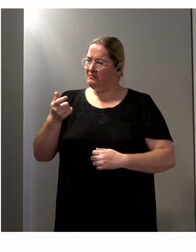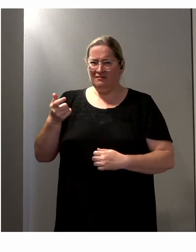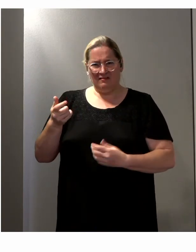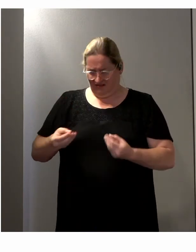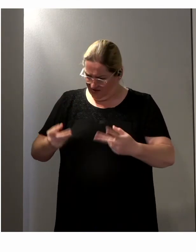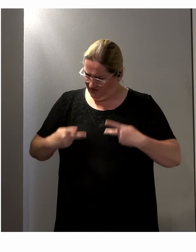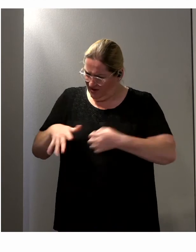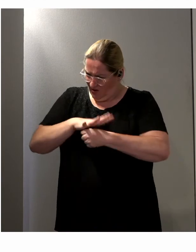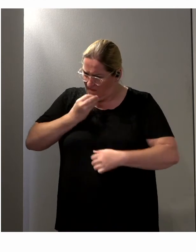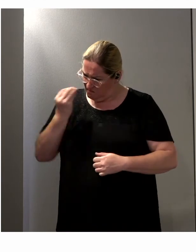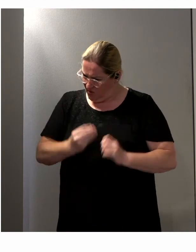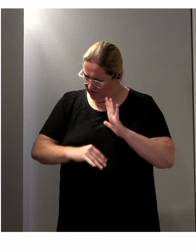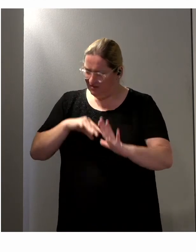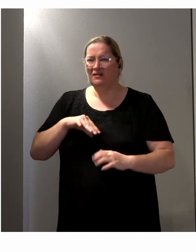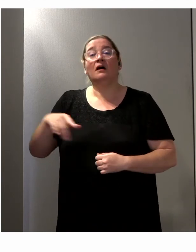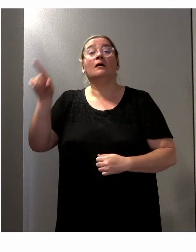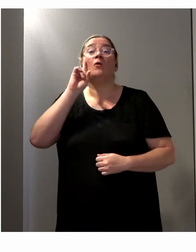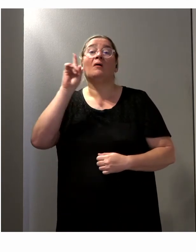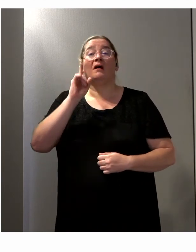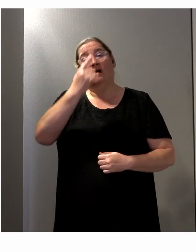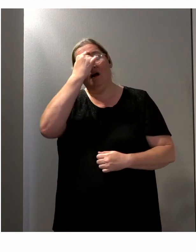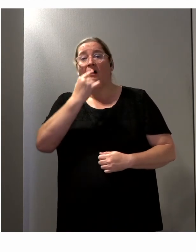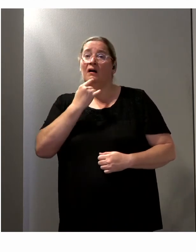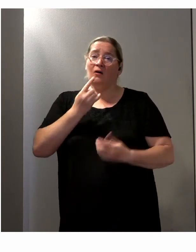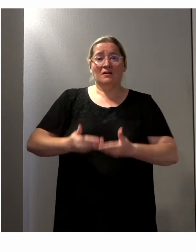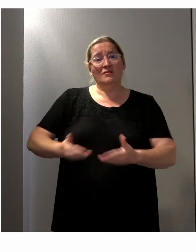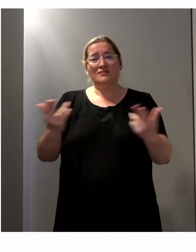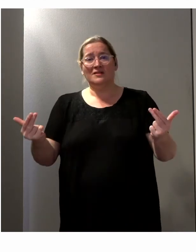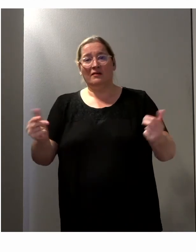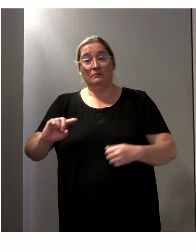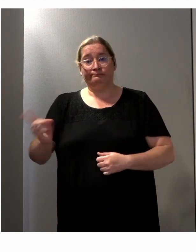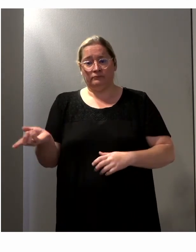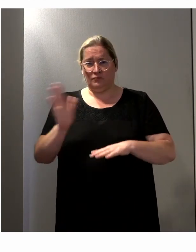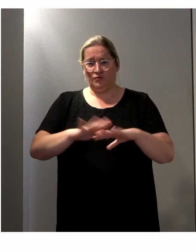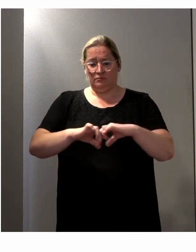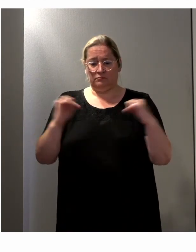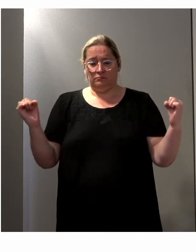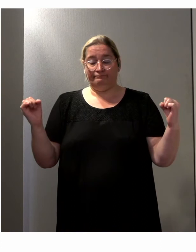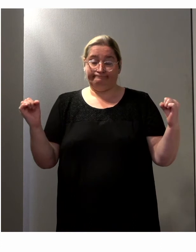personnes en situation de handicap vivaient toujours sous le seuil de pauvreté et qu'il fallait aller